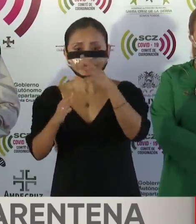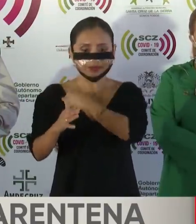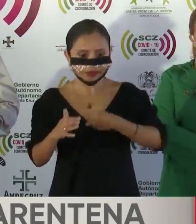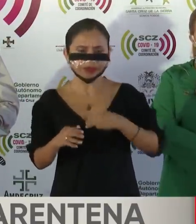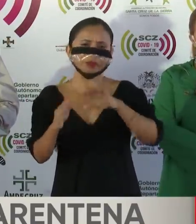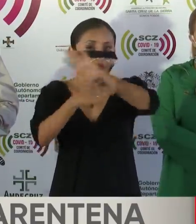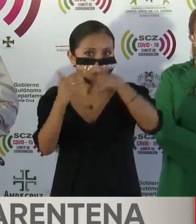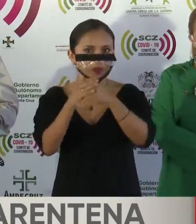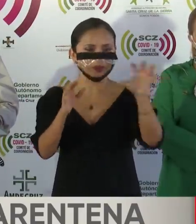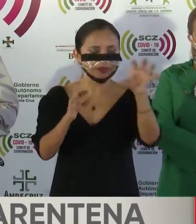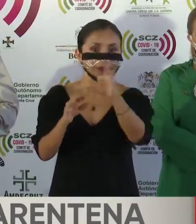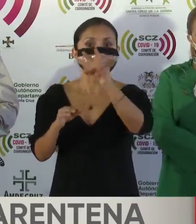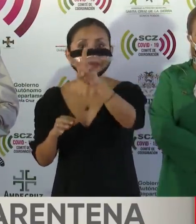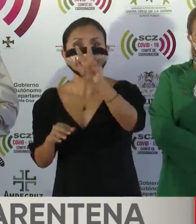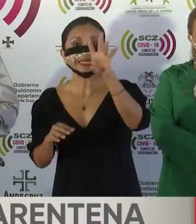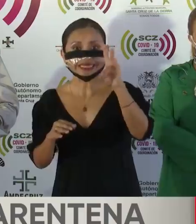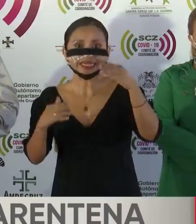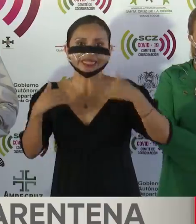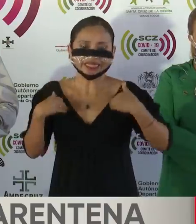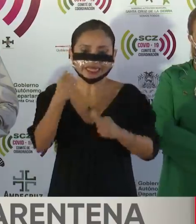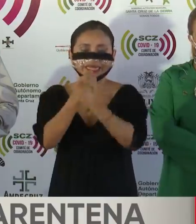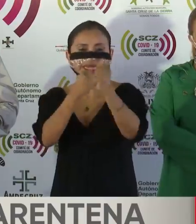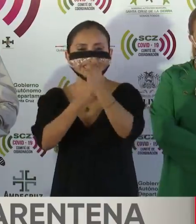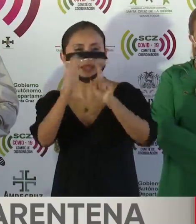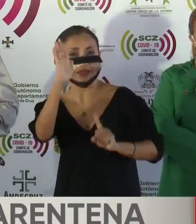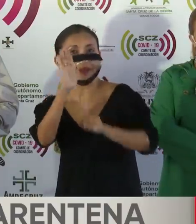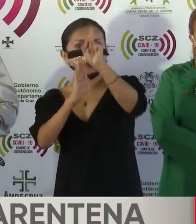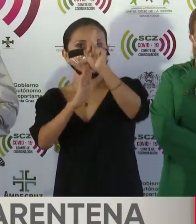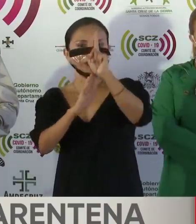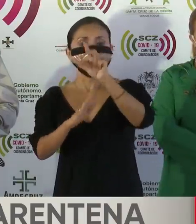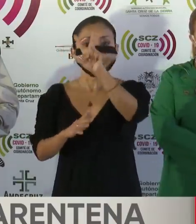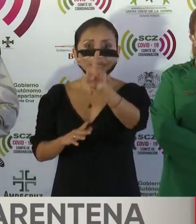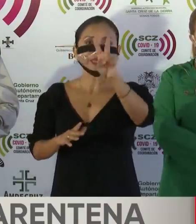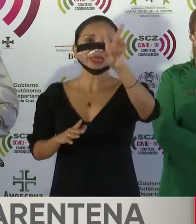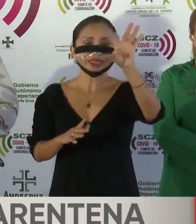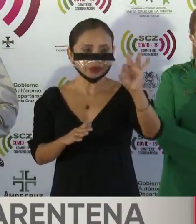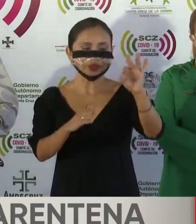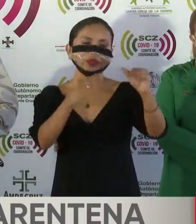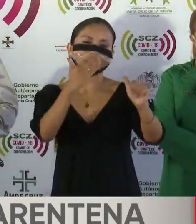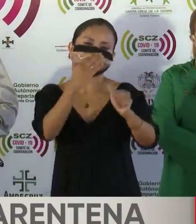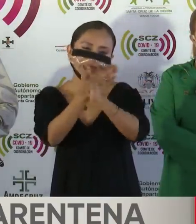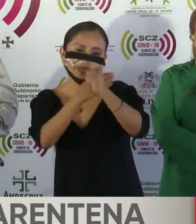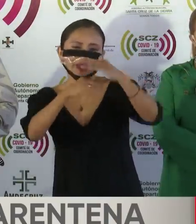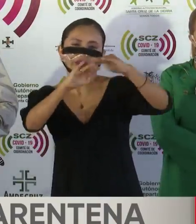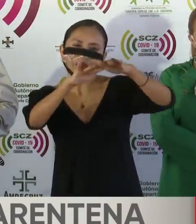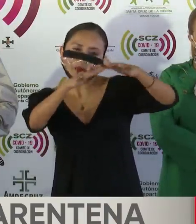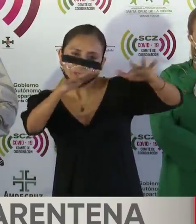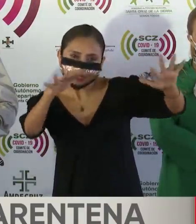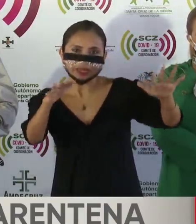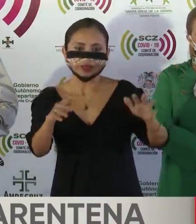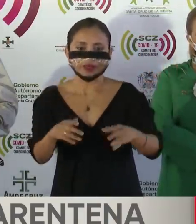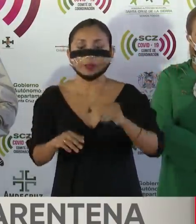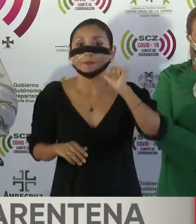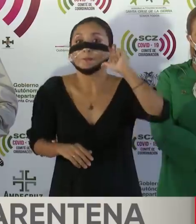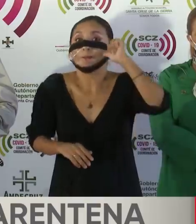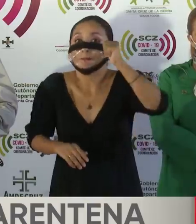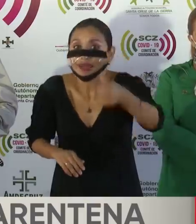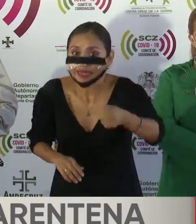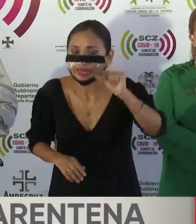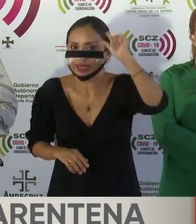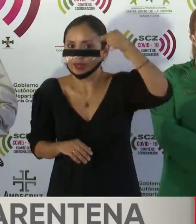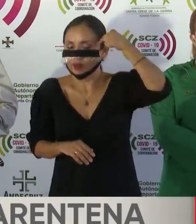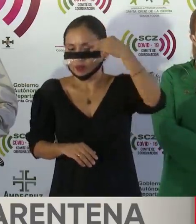departamento, 27 tienen riesgo alto y 29 riesgo medio. El día de mañana los